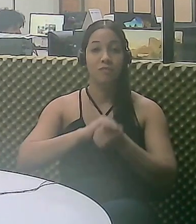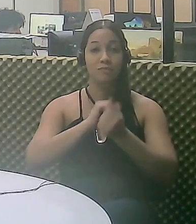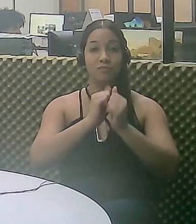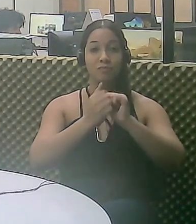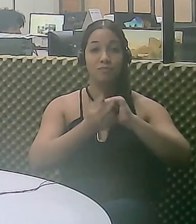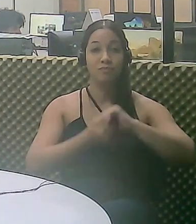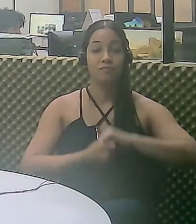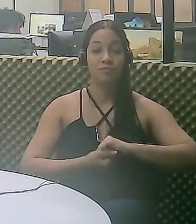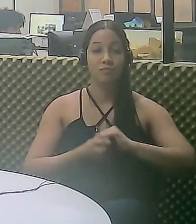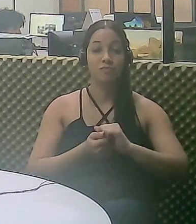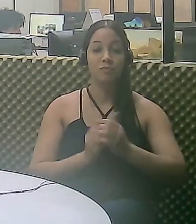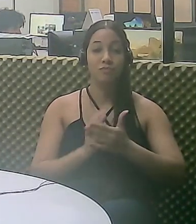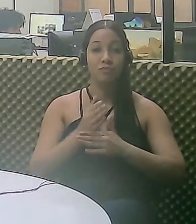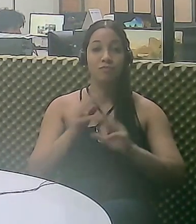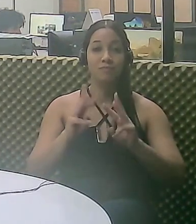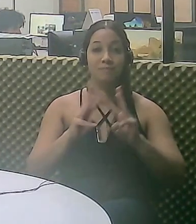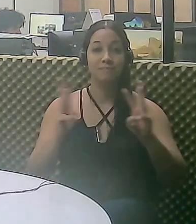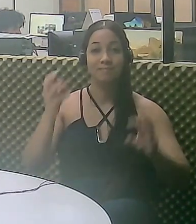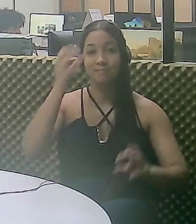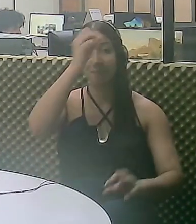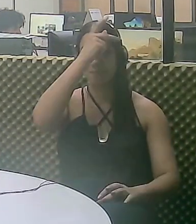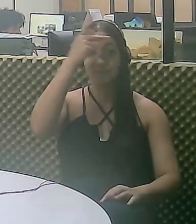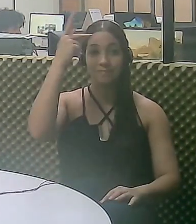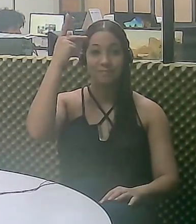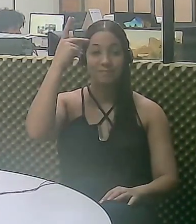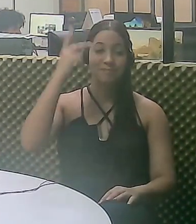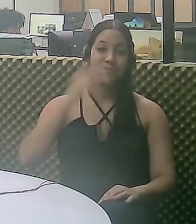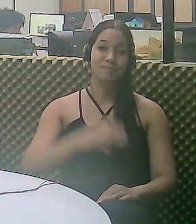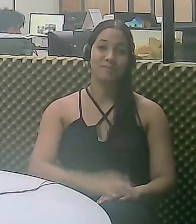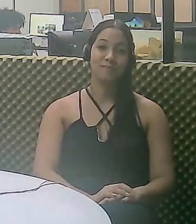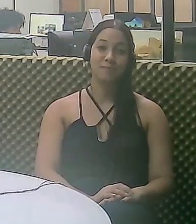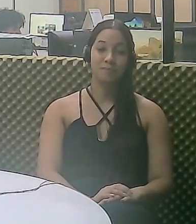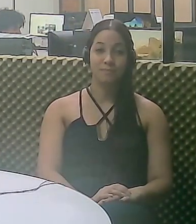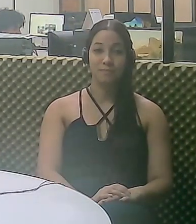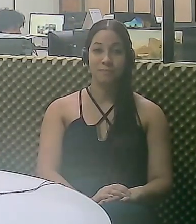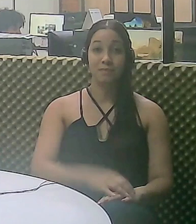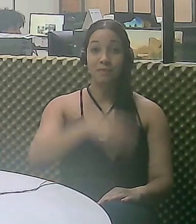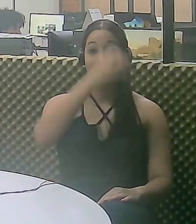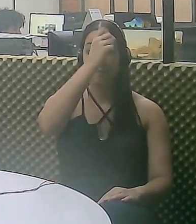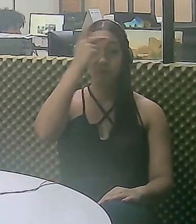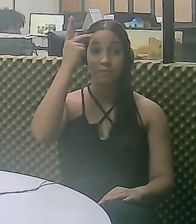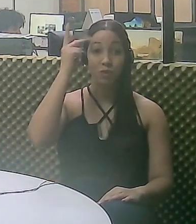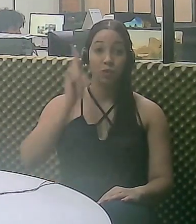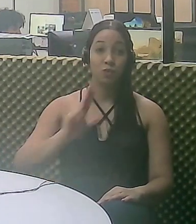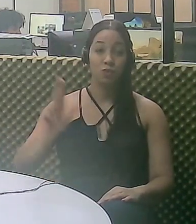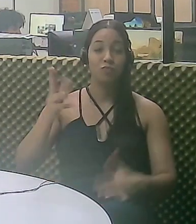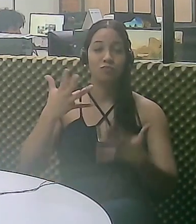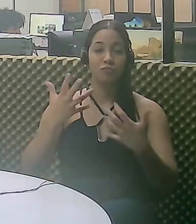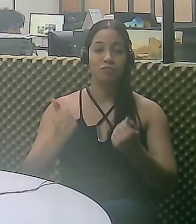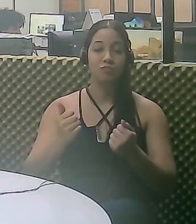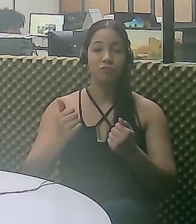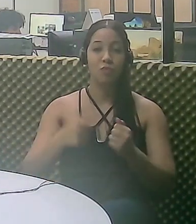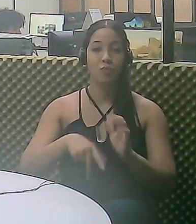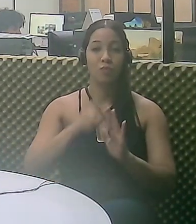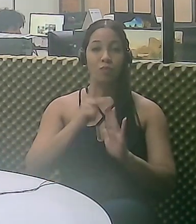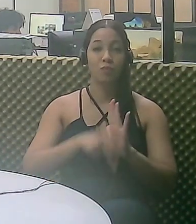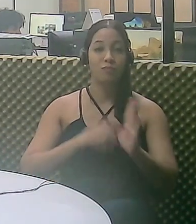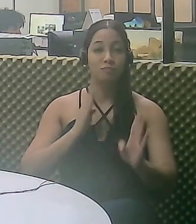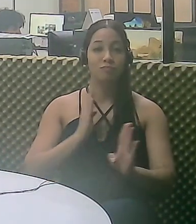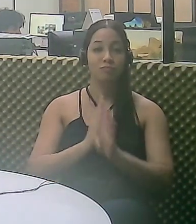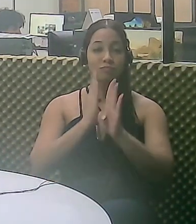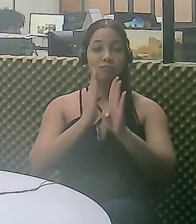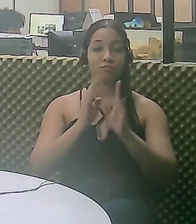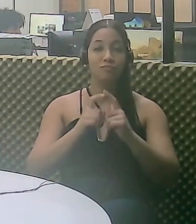adequações acessando o portal da Prefeitura. Prefeitura de Uberlândia adere ao programa Descubra para